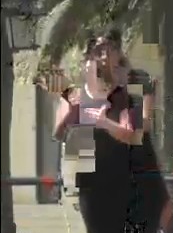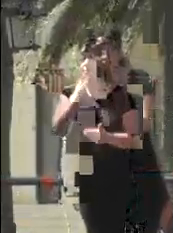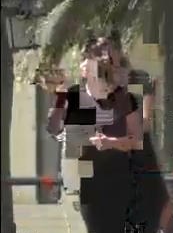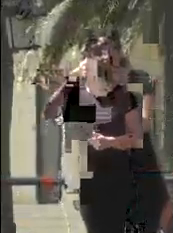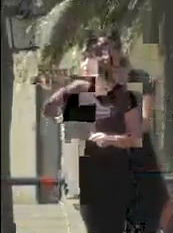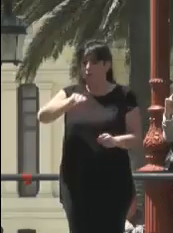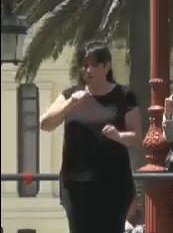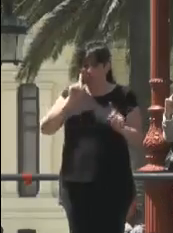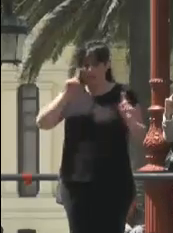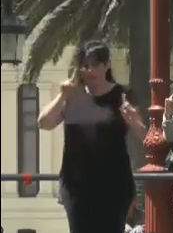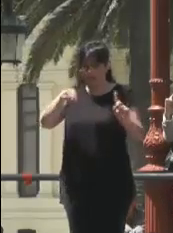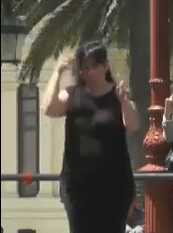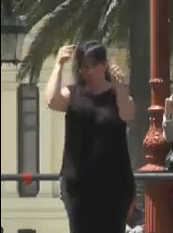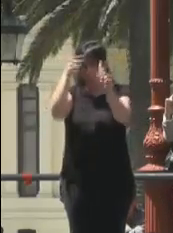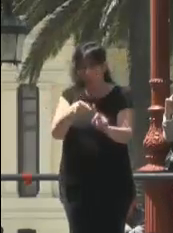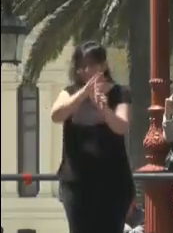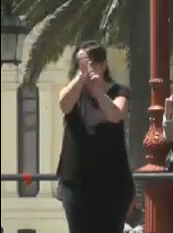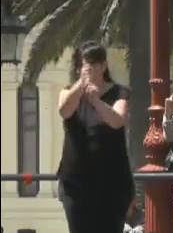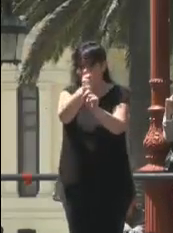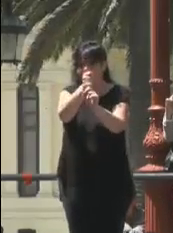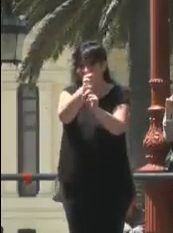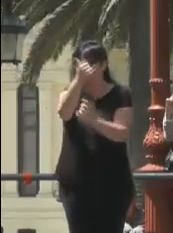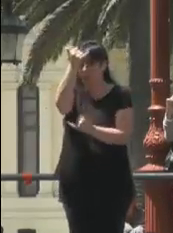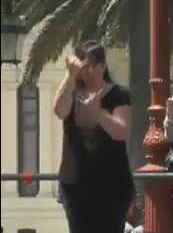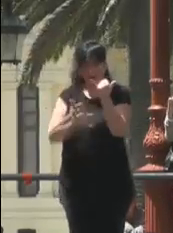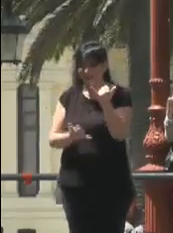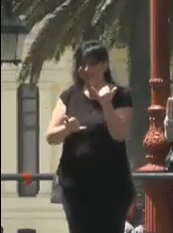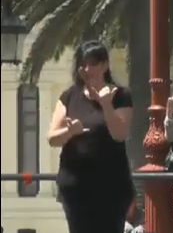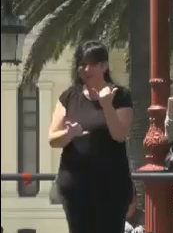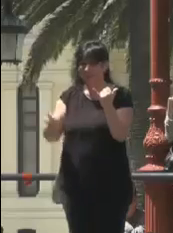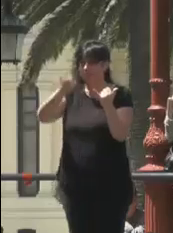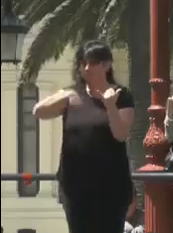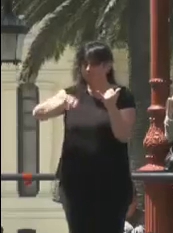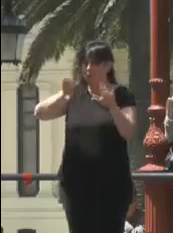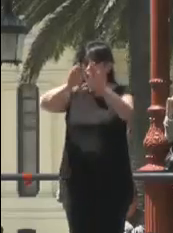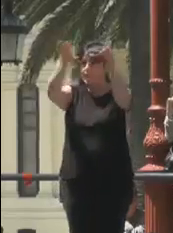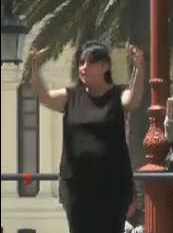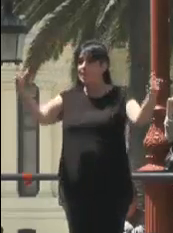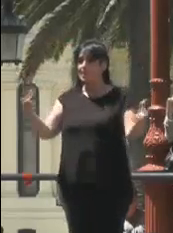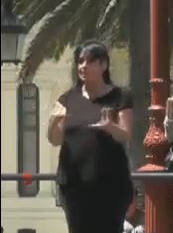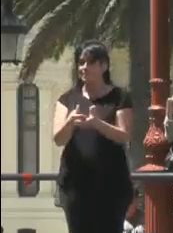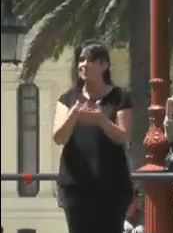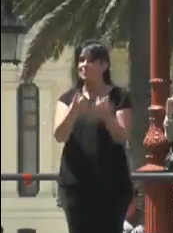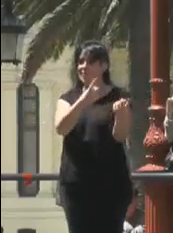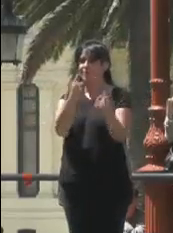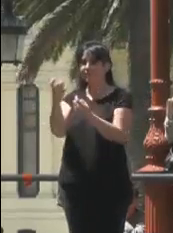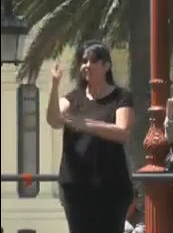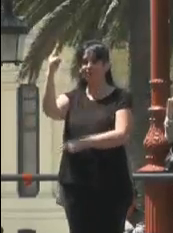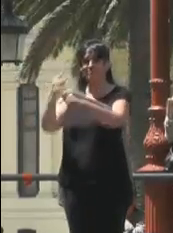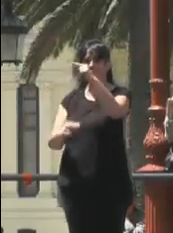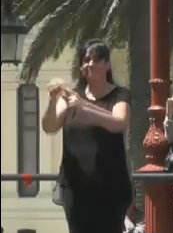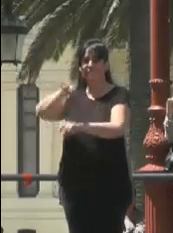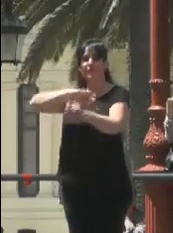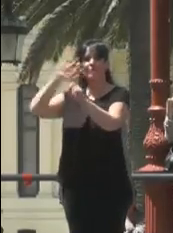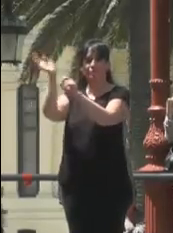conseguimos nuestros objetivos, más temprano que tarde lograremos ese otro mundo posible y necesario que estamos construyendo, ese